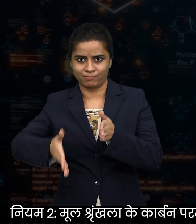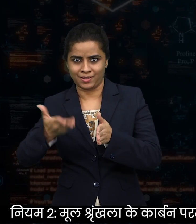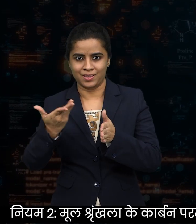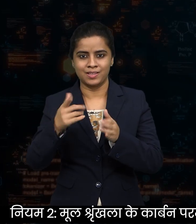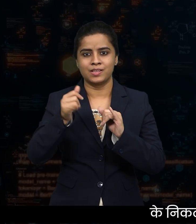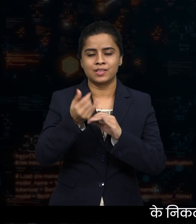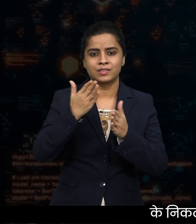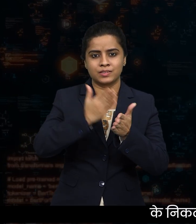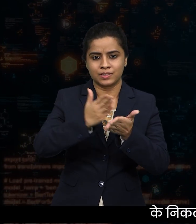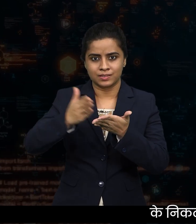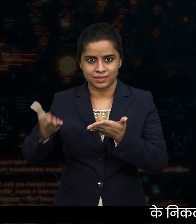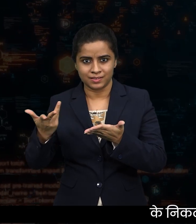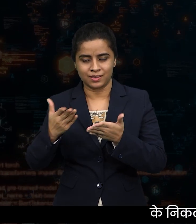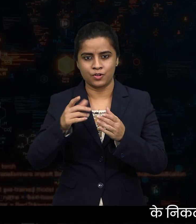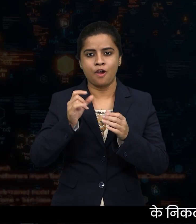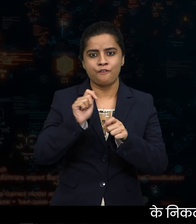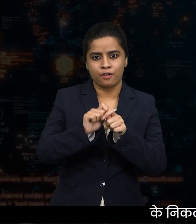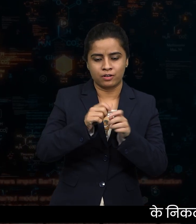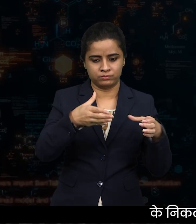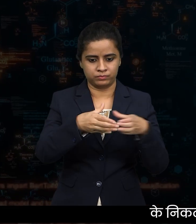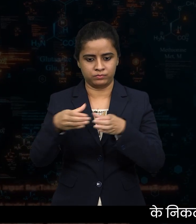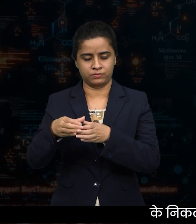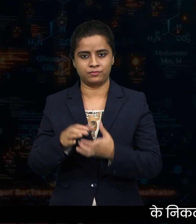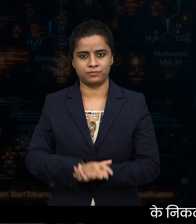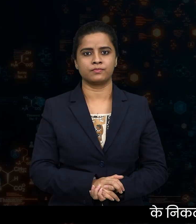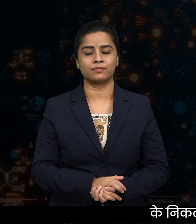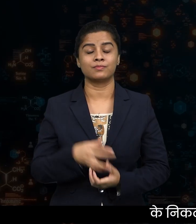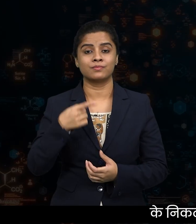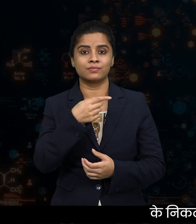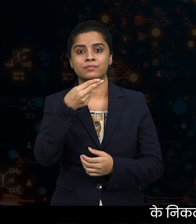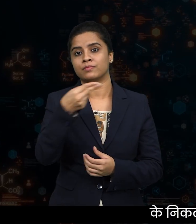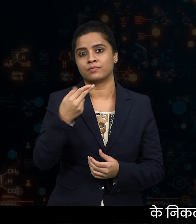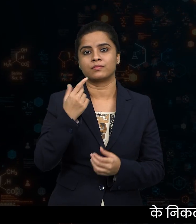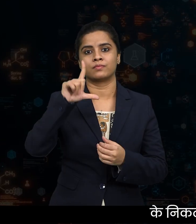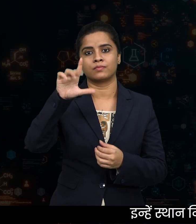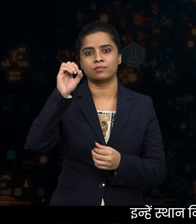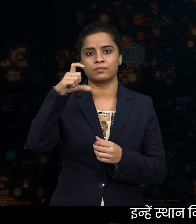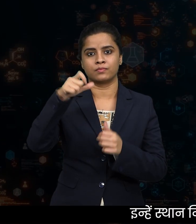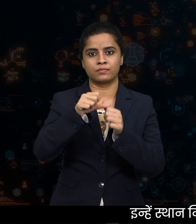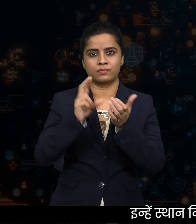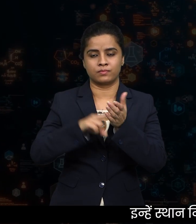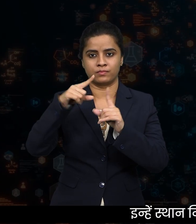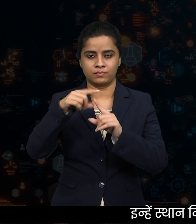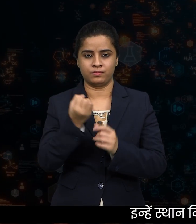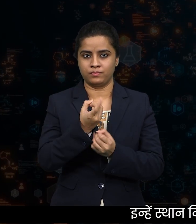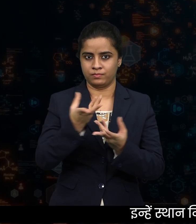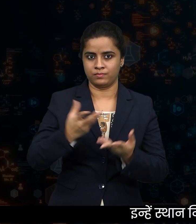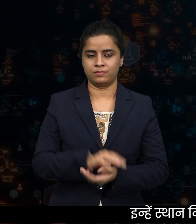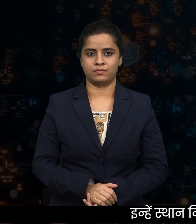समूह के निकटतम छोर से शुरू होती है। इन्हें स्थान निर्धारक संख्या